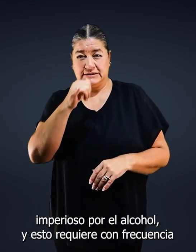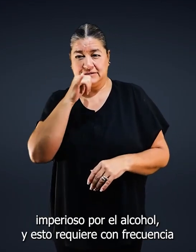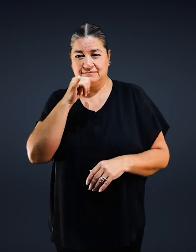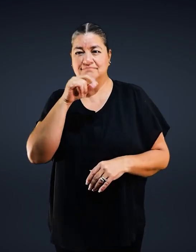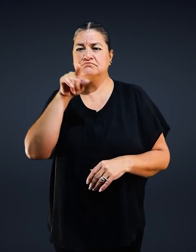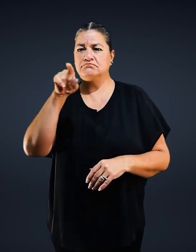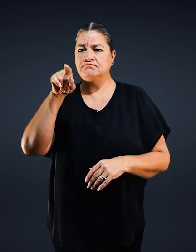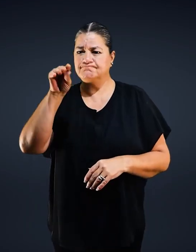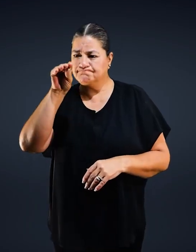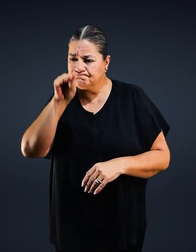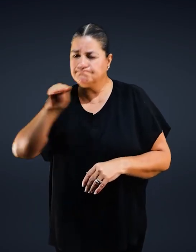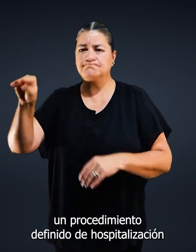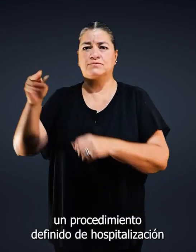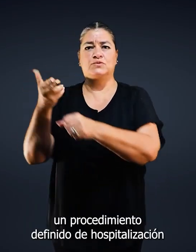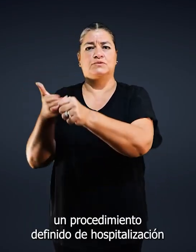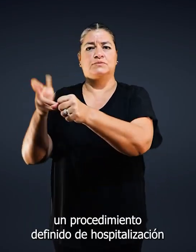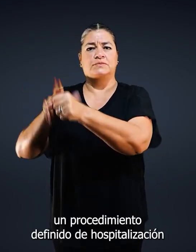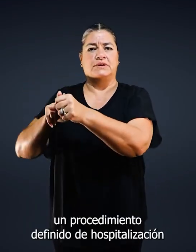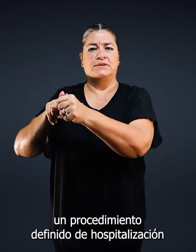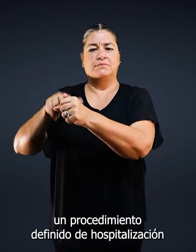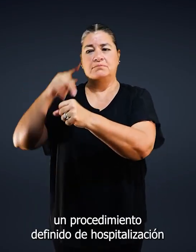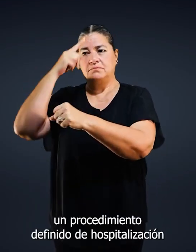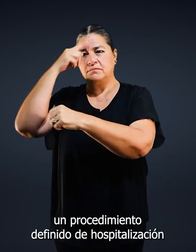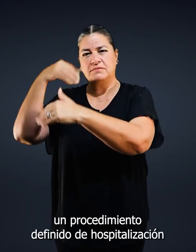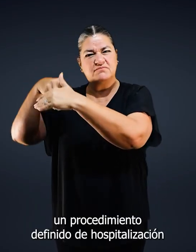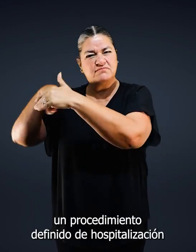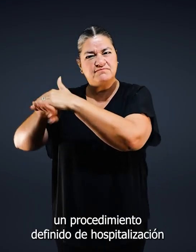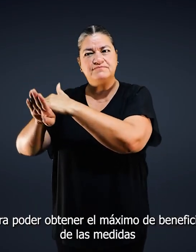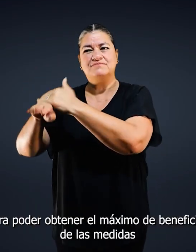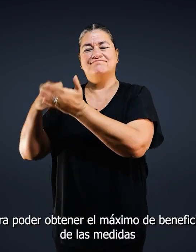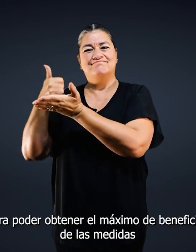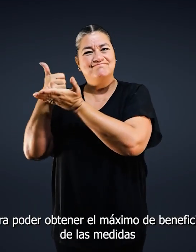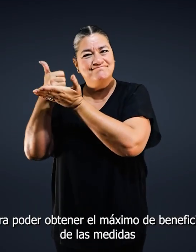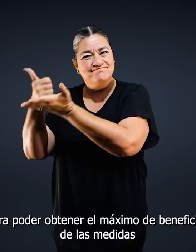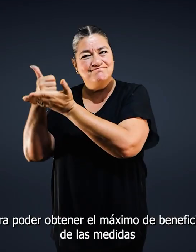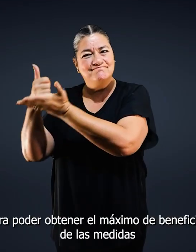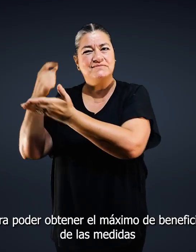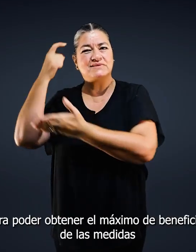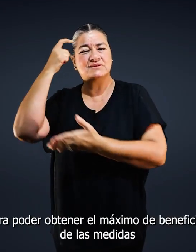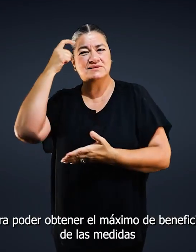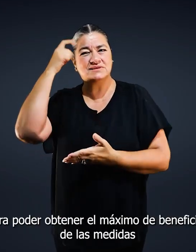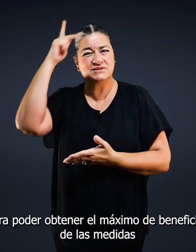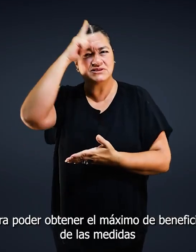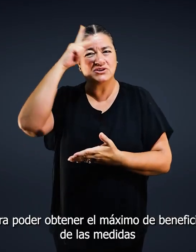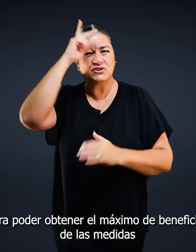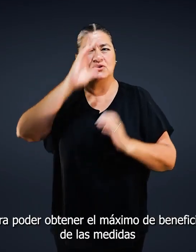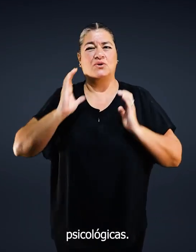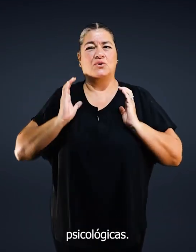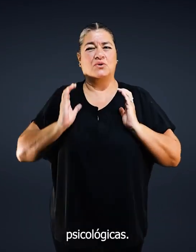frecuencia, un procedimiento definido de hospitalización para poder obtener el máximo de beneficios de las medidas